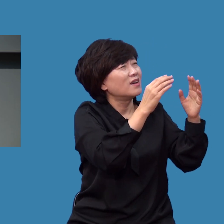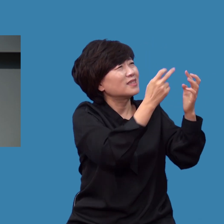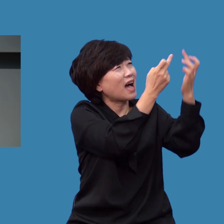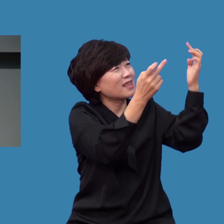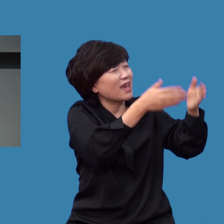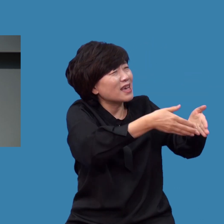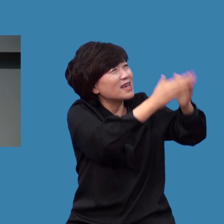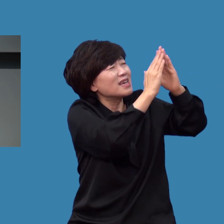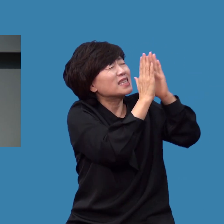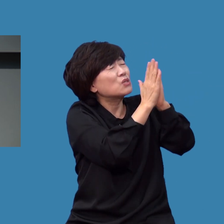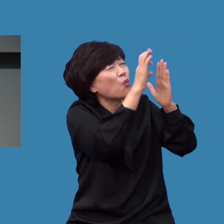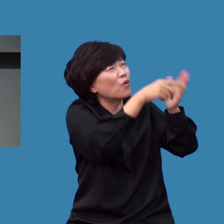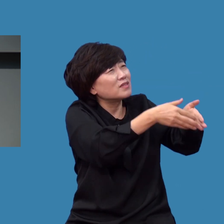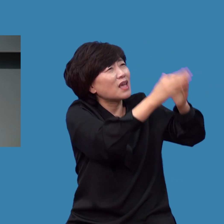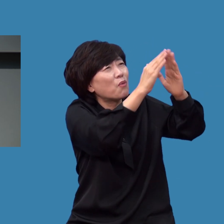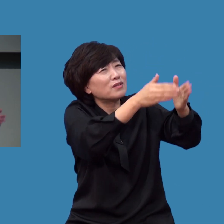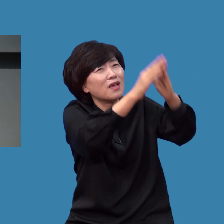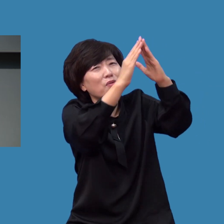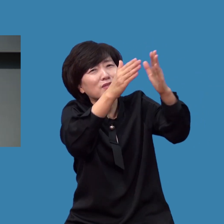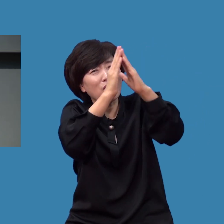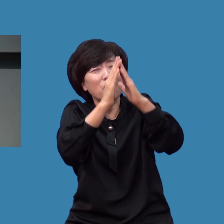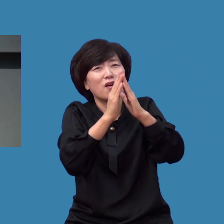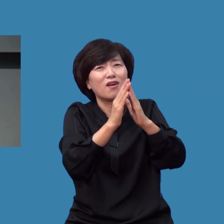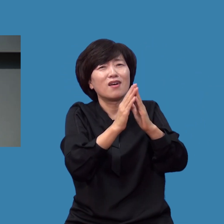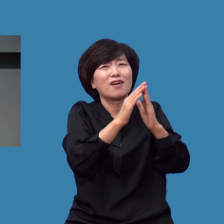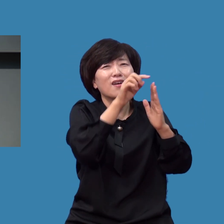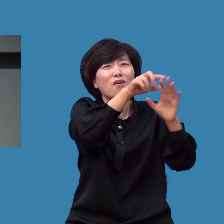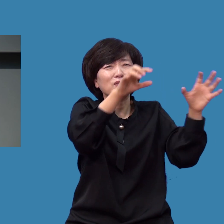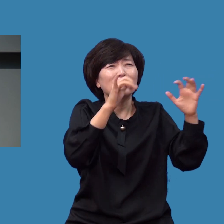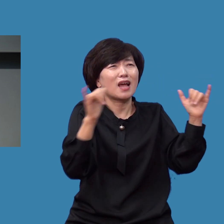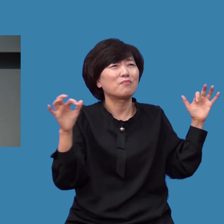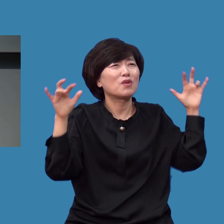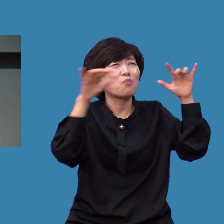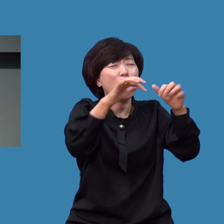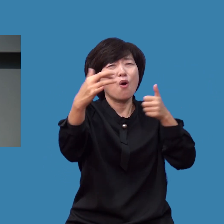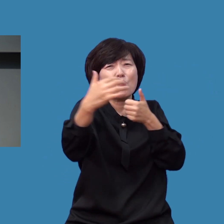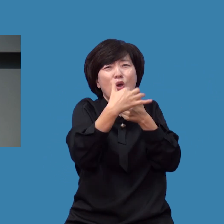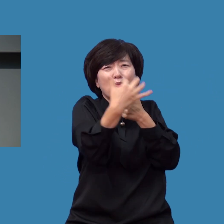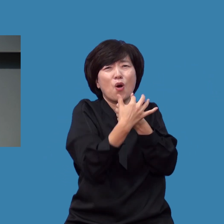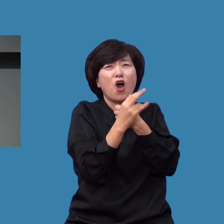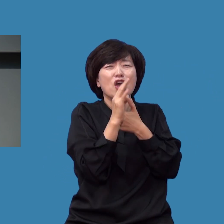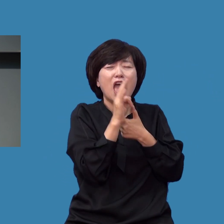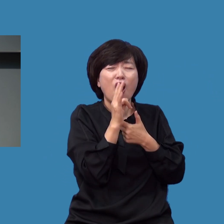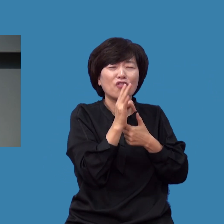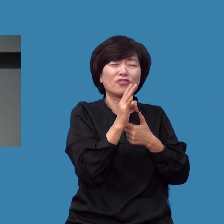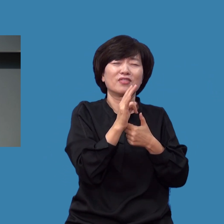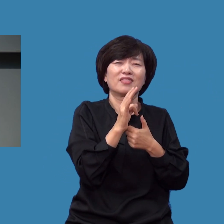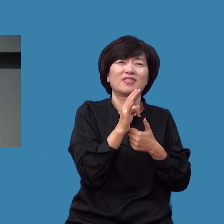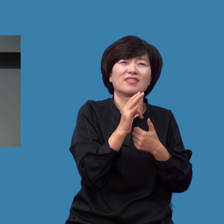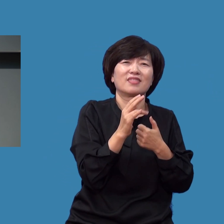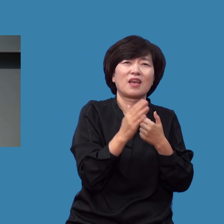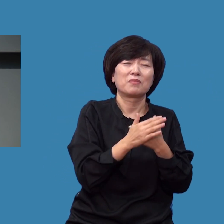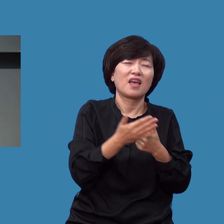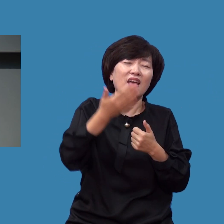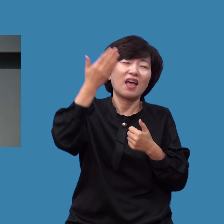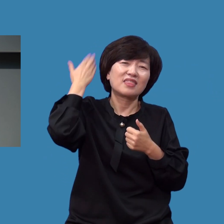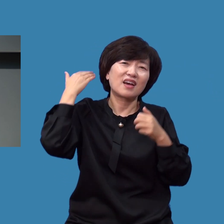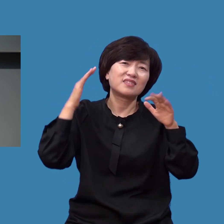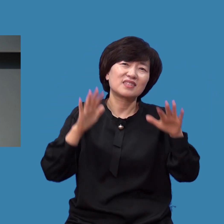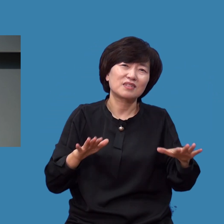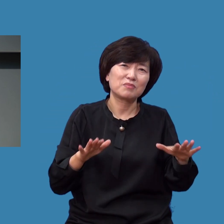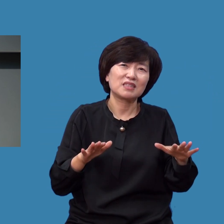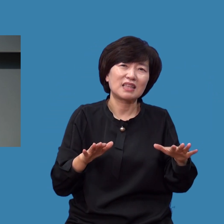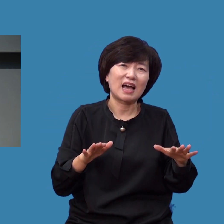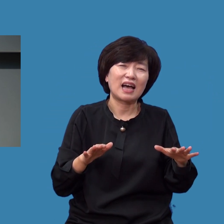기도원을 세우셔서 그 기도원 운동하시면서 그것에 또 사람들이 모여요. 예언한다 그러니까 그게 예나 지금이나 하여간 쪽집게들을 많이